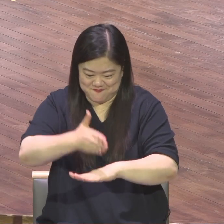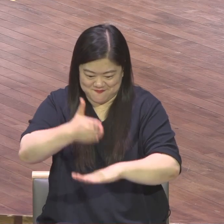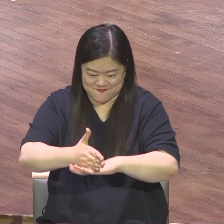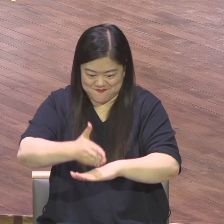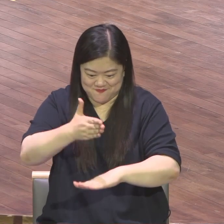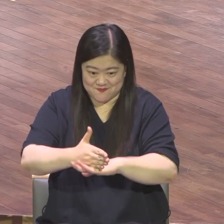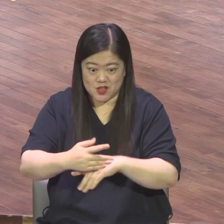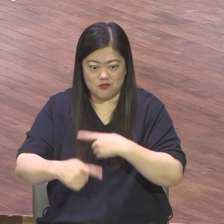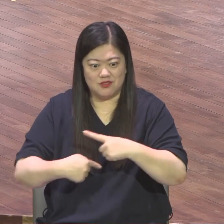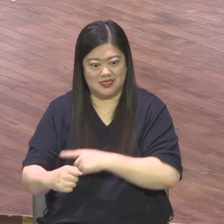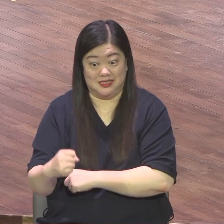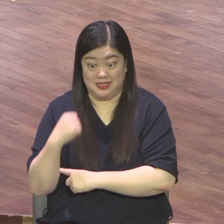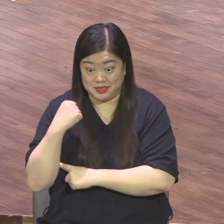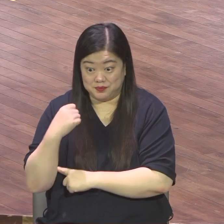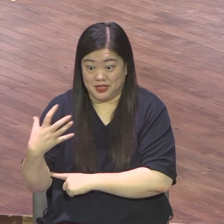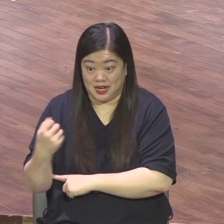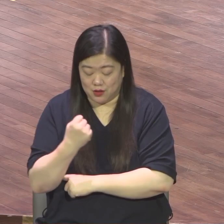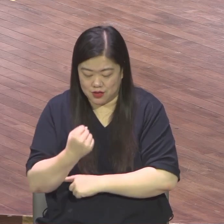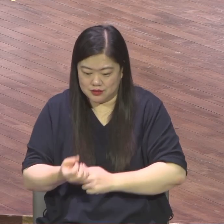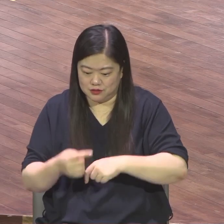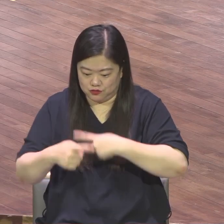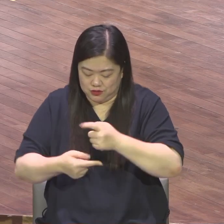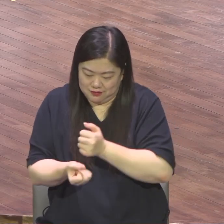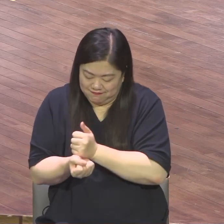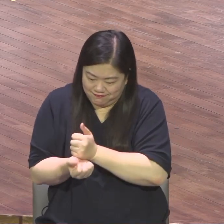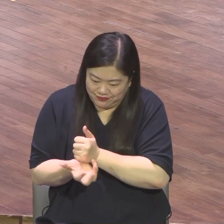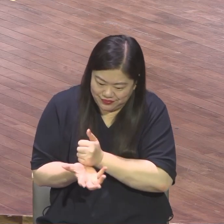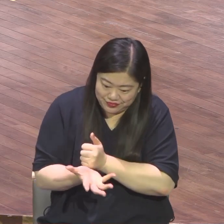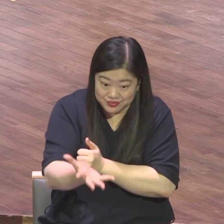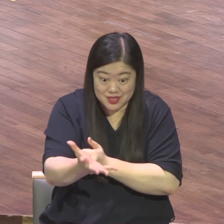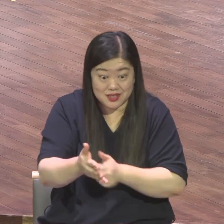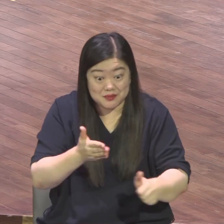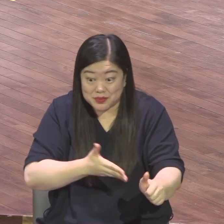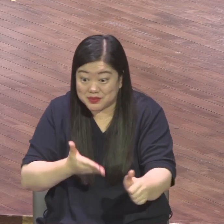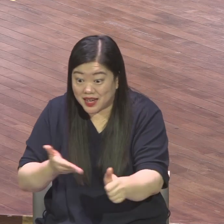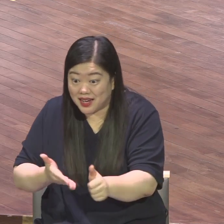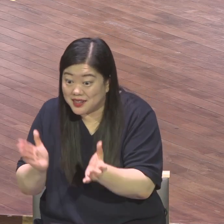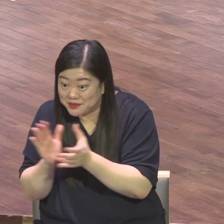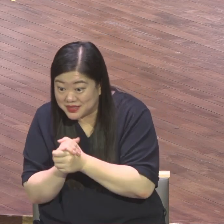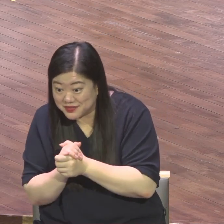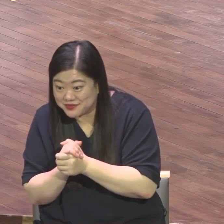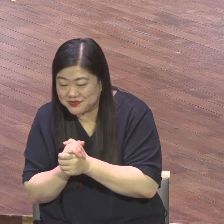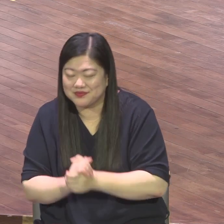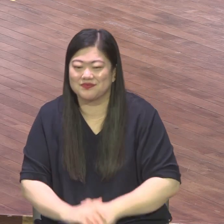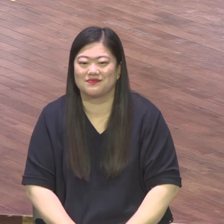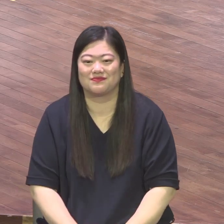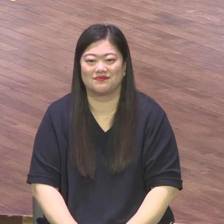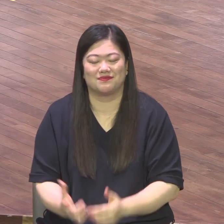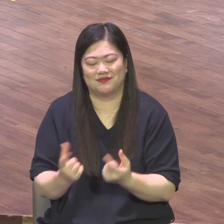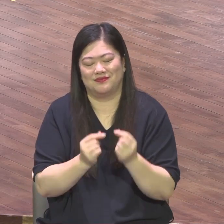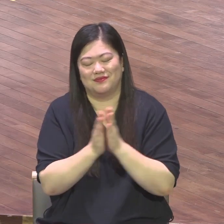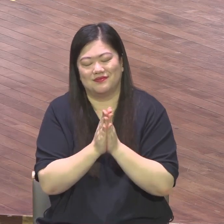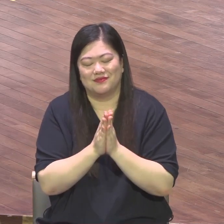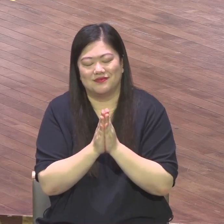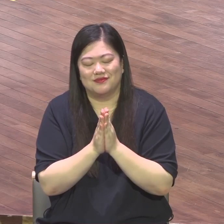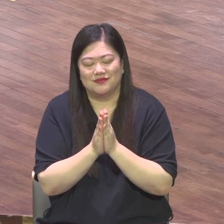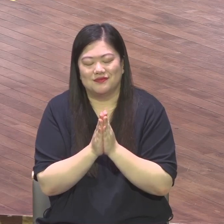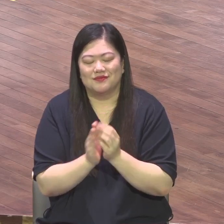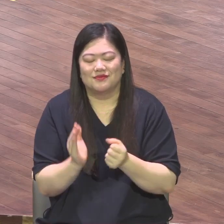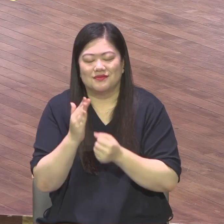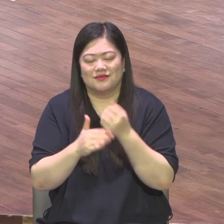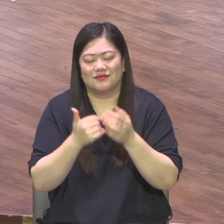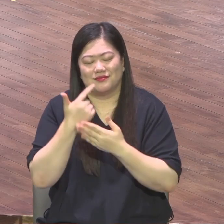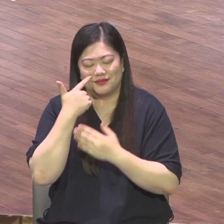그렇게 세우면서 생명력 넘치는 신앙생활 하시기를 주님으로 축복합니다. 기도합시다. 아버지